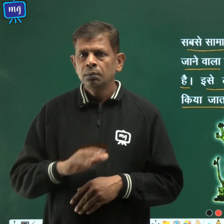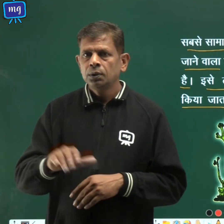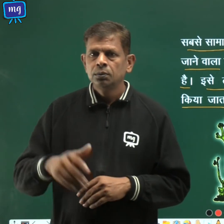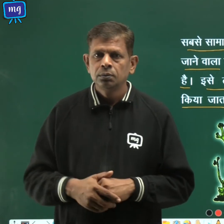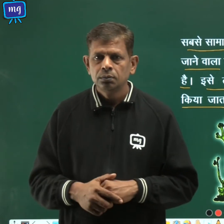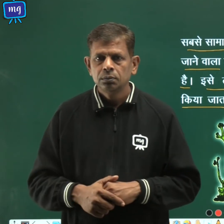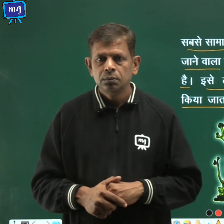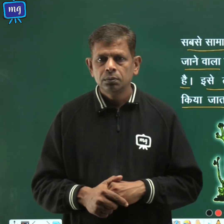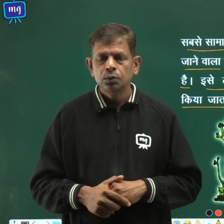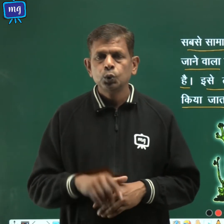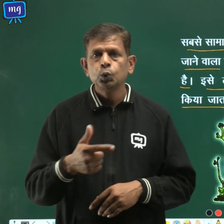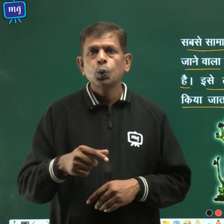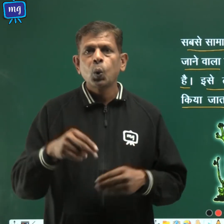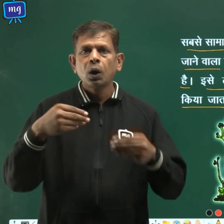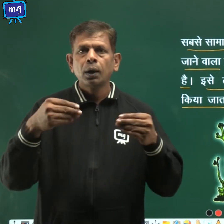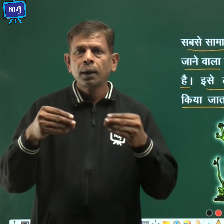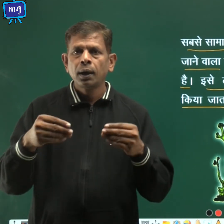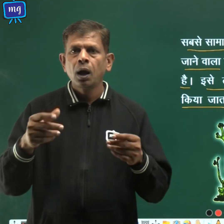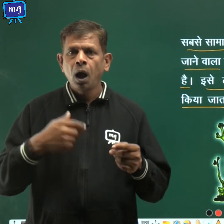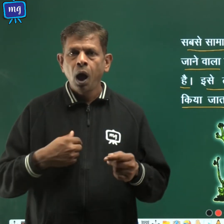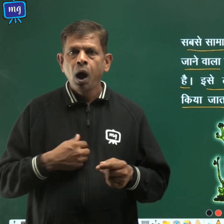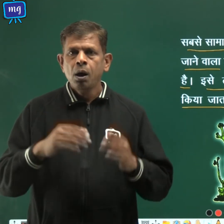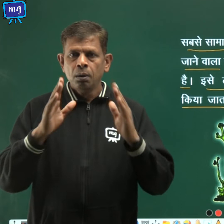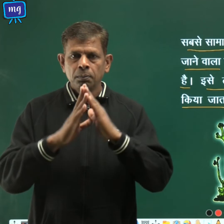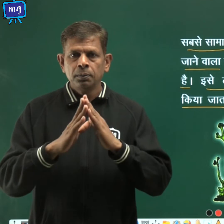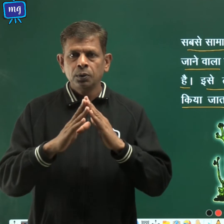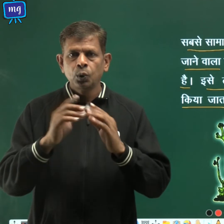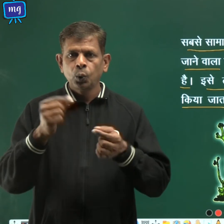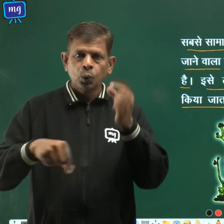बच्चों, जो लिटमस हम प्रयोगशाला में